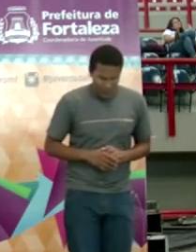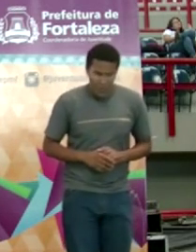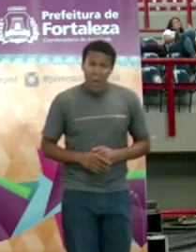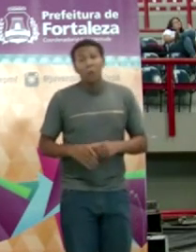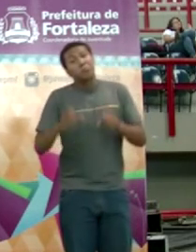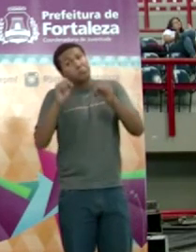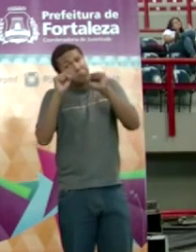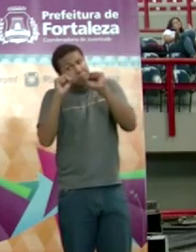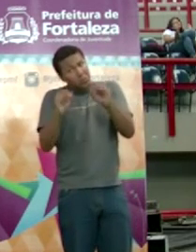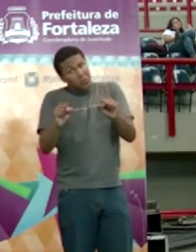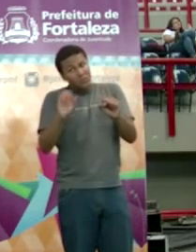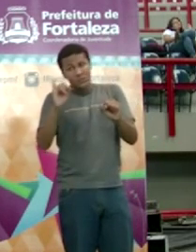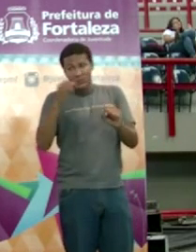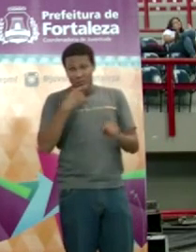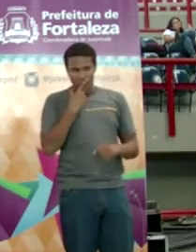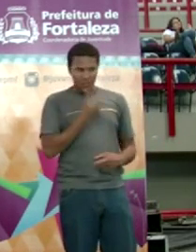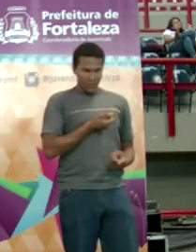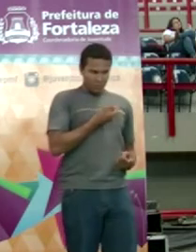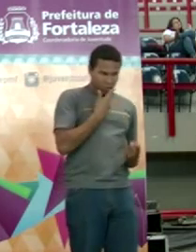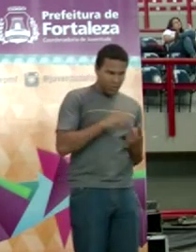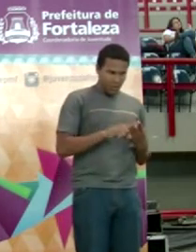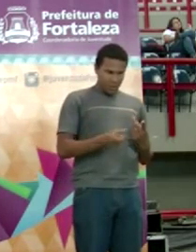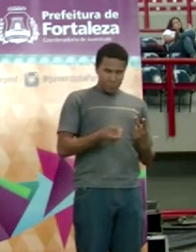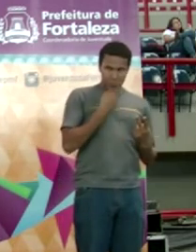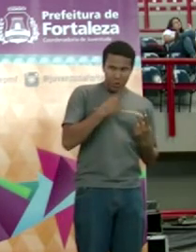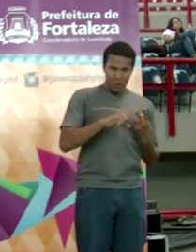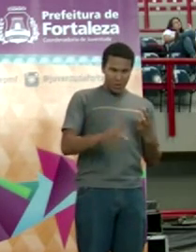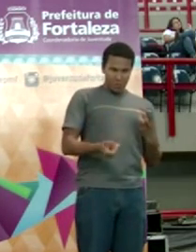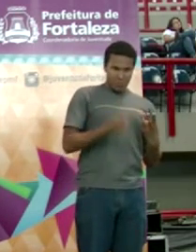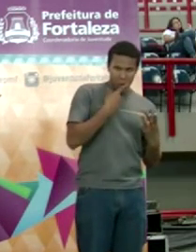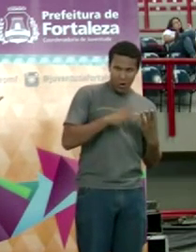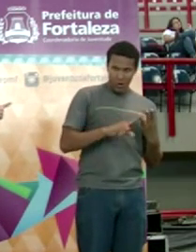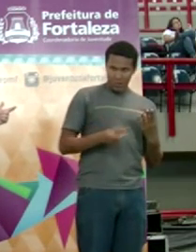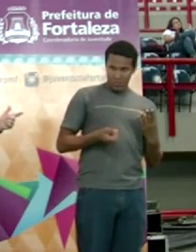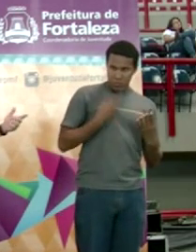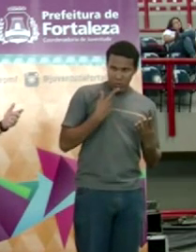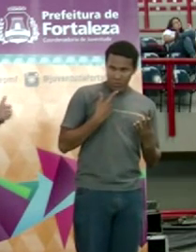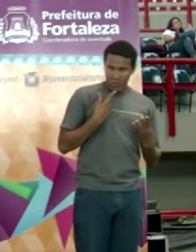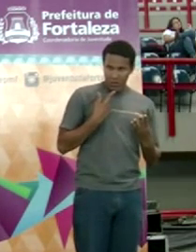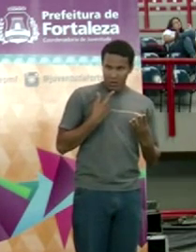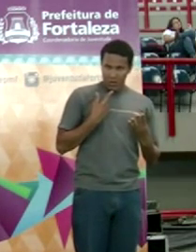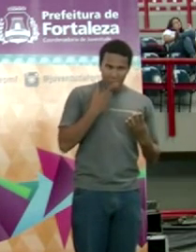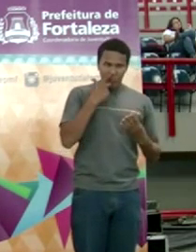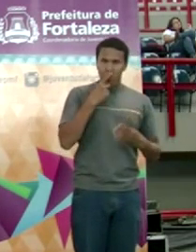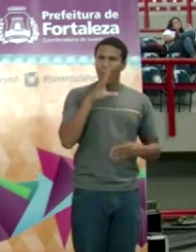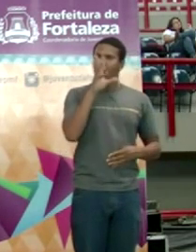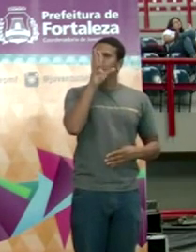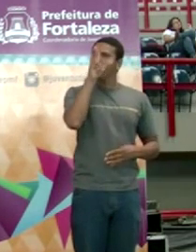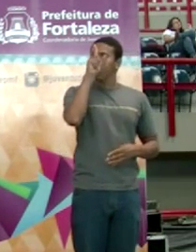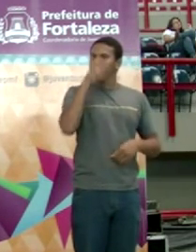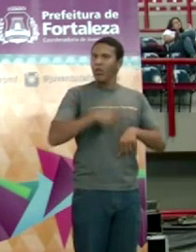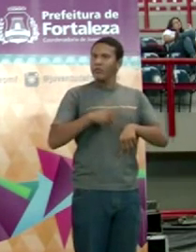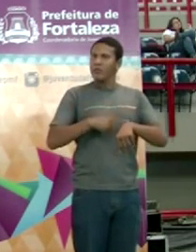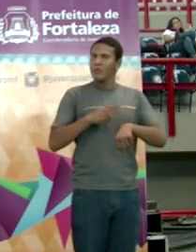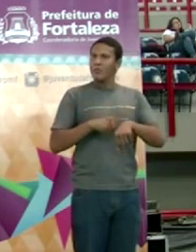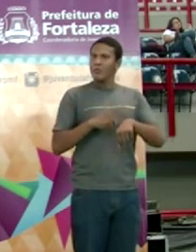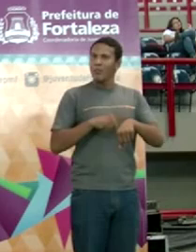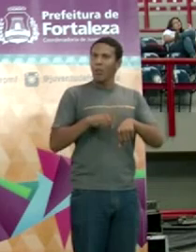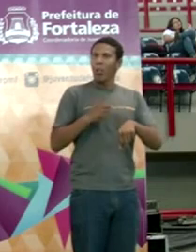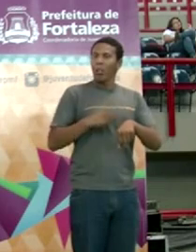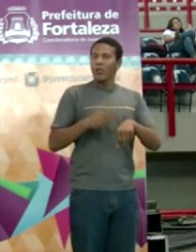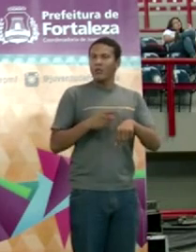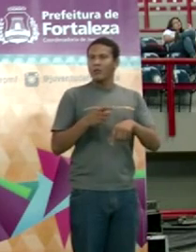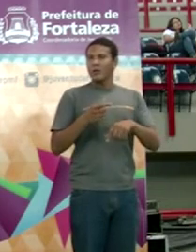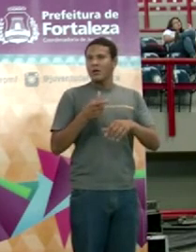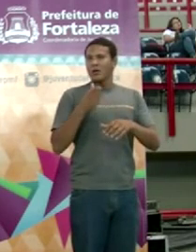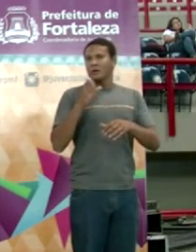num intervalo de tempo muito curto. Se você tomar no período que o médico recomendar, que aí vai depender de cada caso, pode ser de